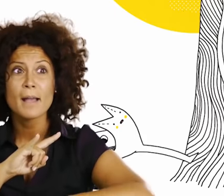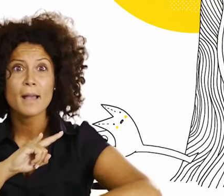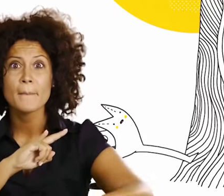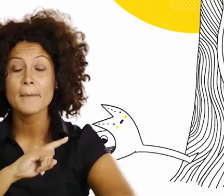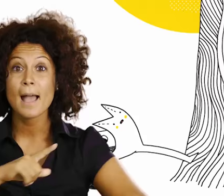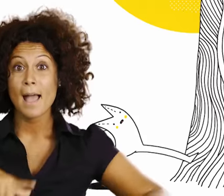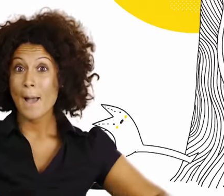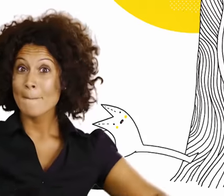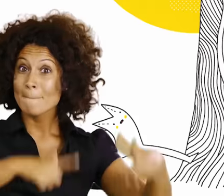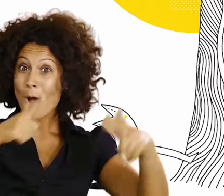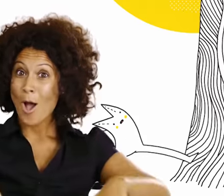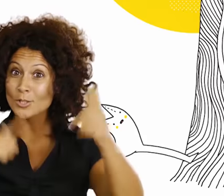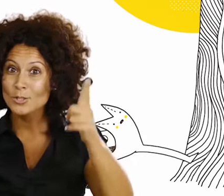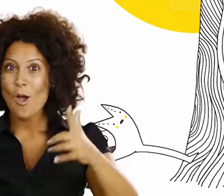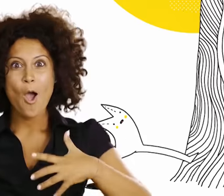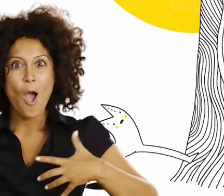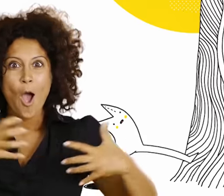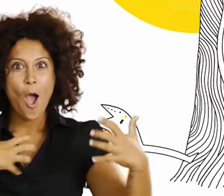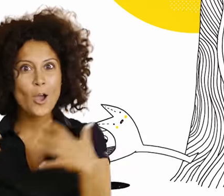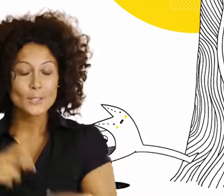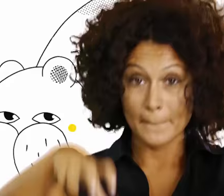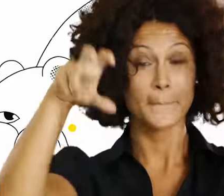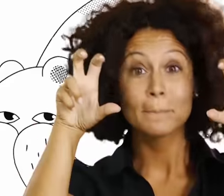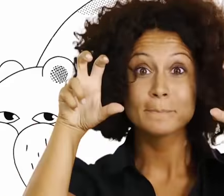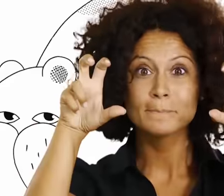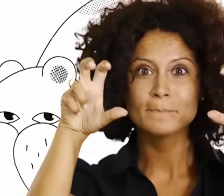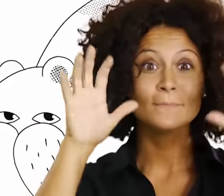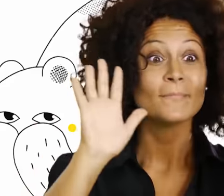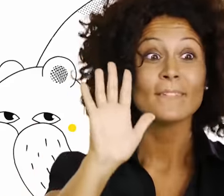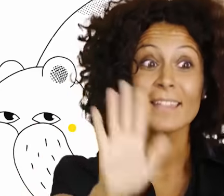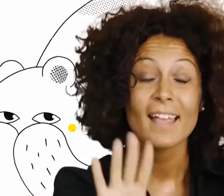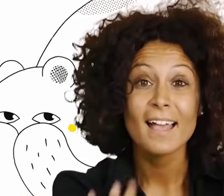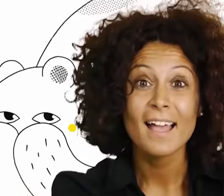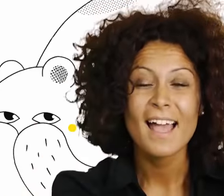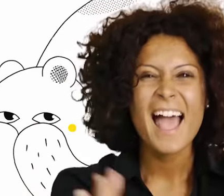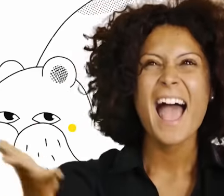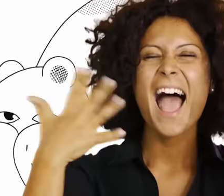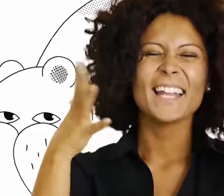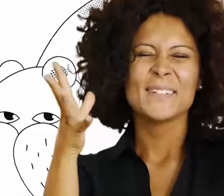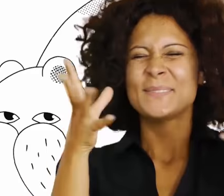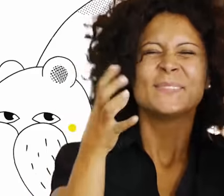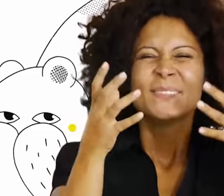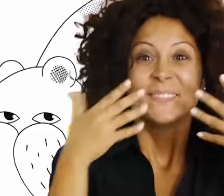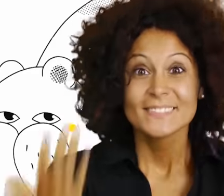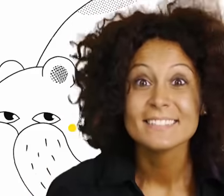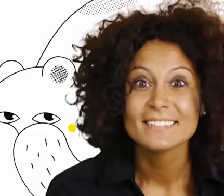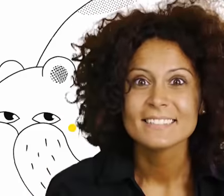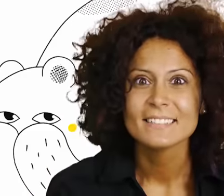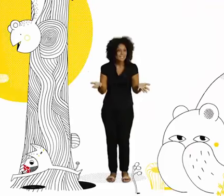Lumaca entrò poi nel bosco. Ciao, lumaca, senti che aria frizzante,